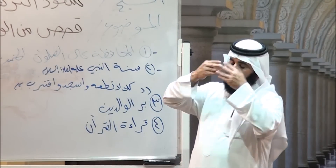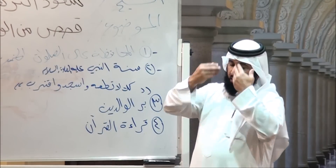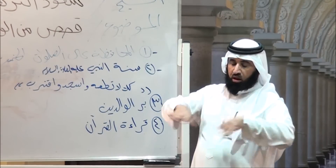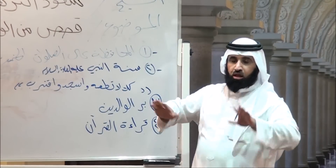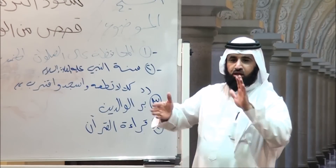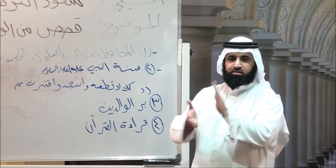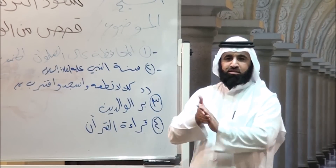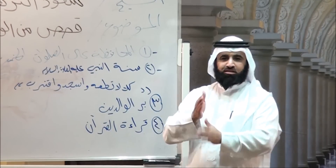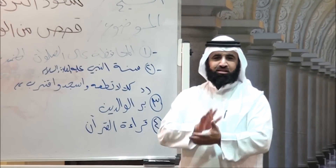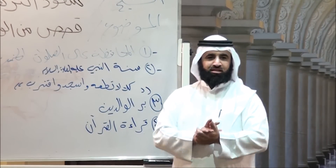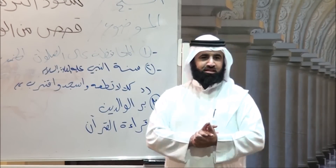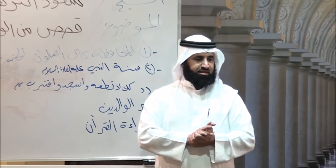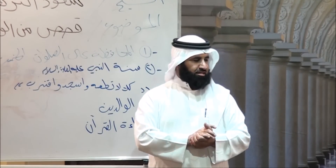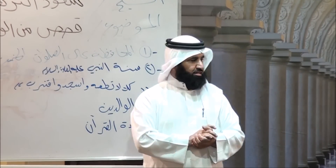والهم يطرد النوم،